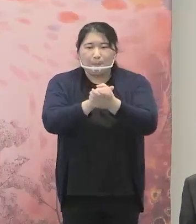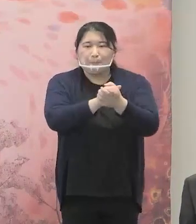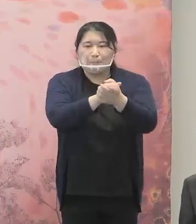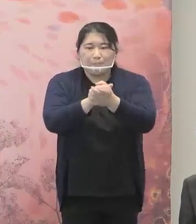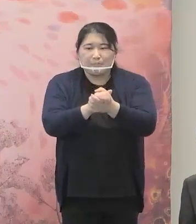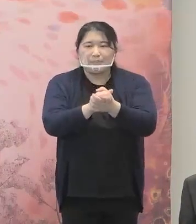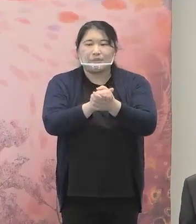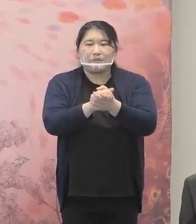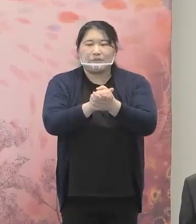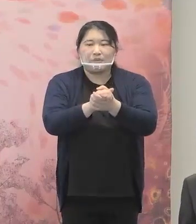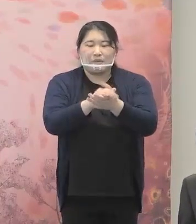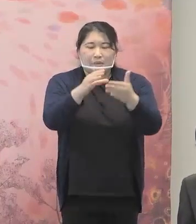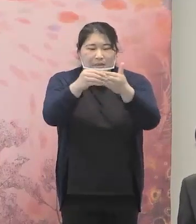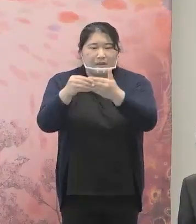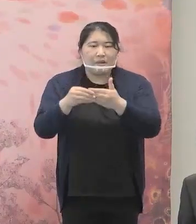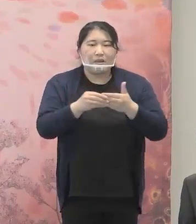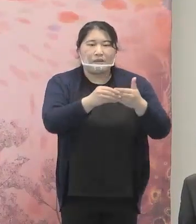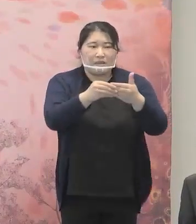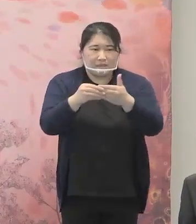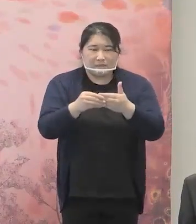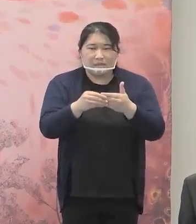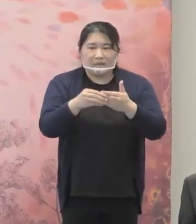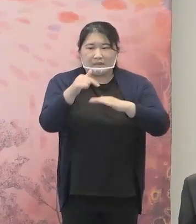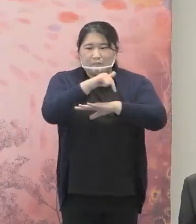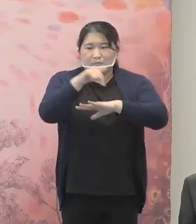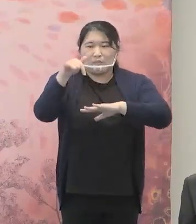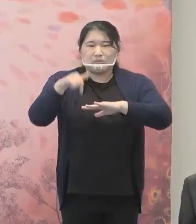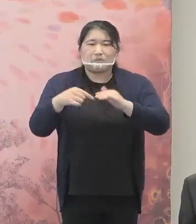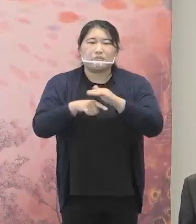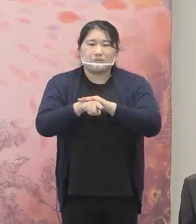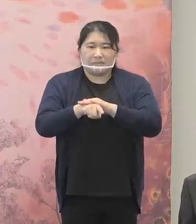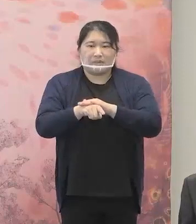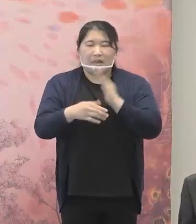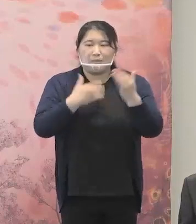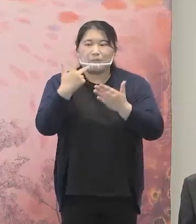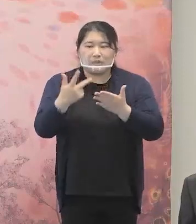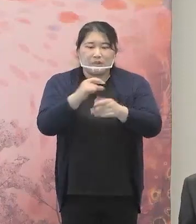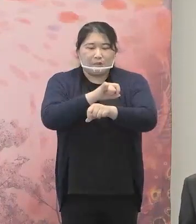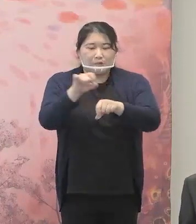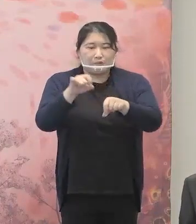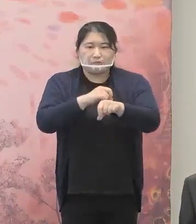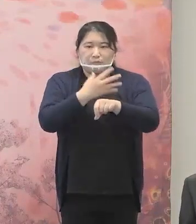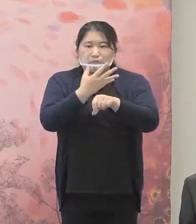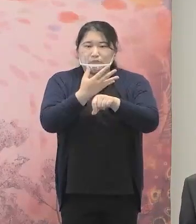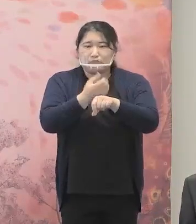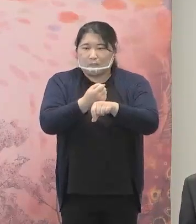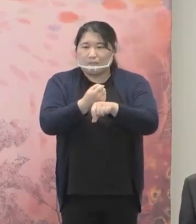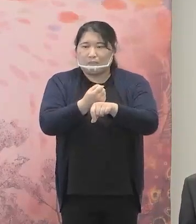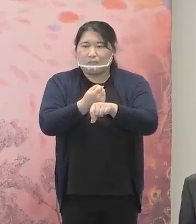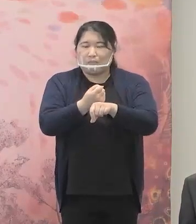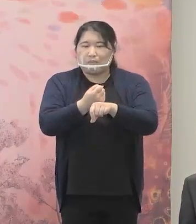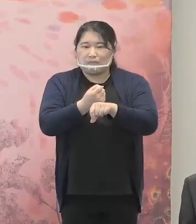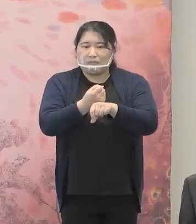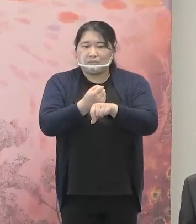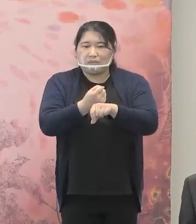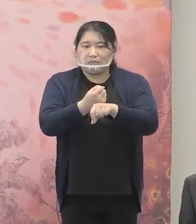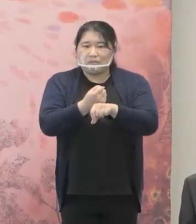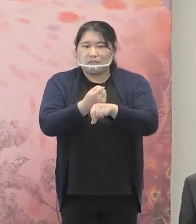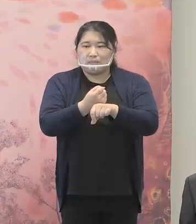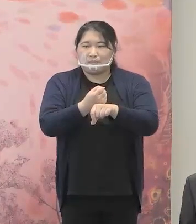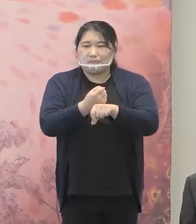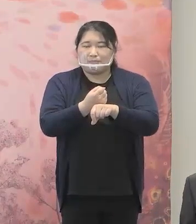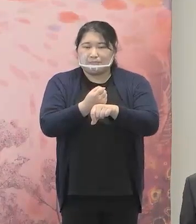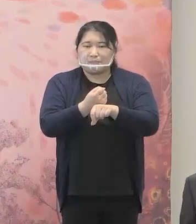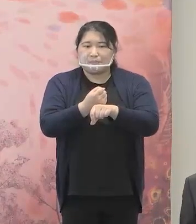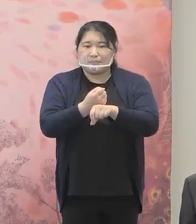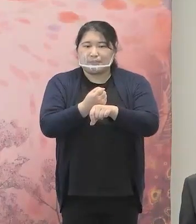官民連携型のプロジェクトということで、このあたりも青森市の、特徴、これ JR さんの公式で申し上げますけれども、官